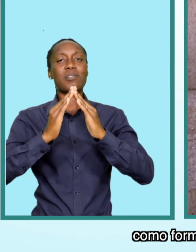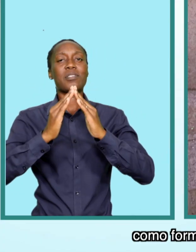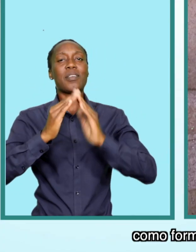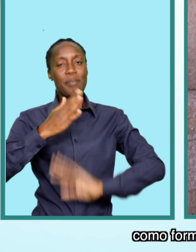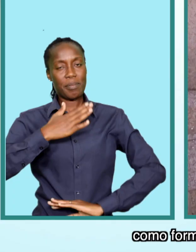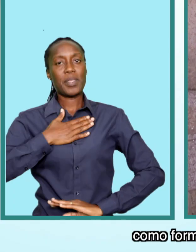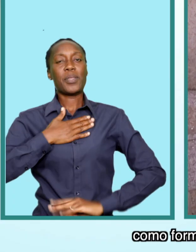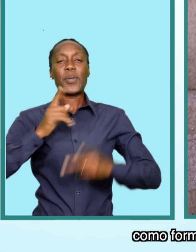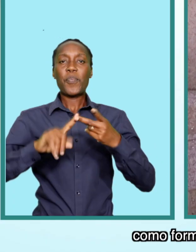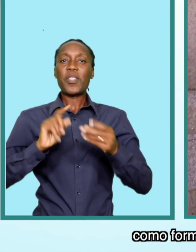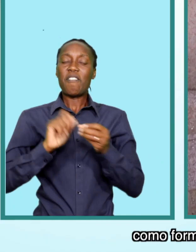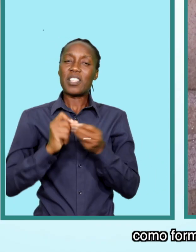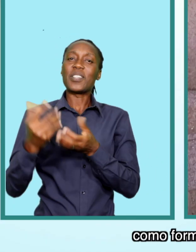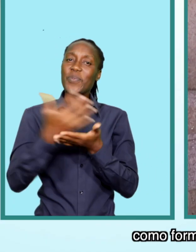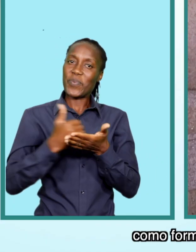ajudar em casa.